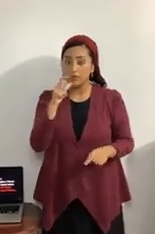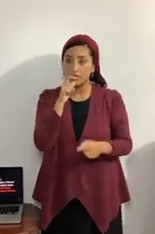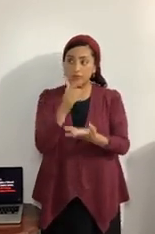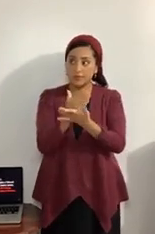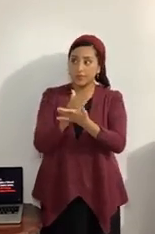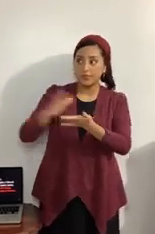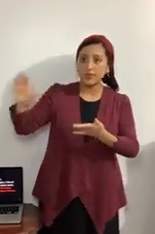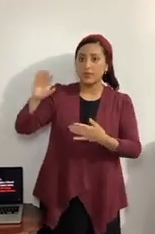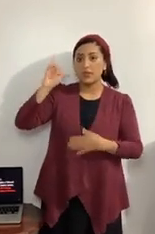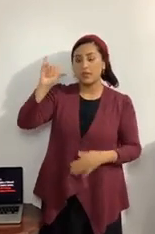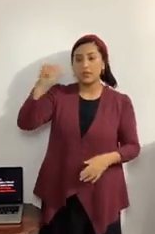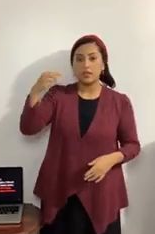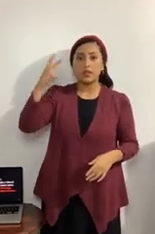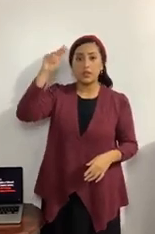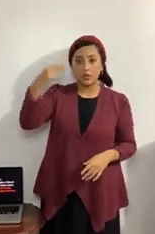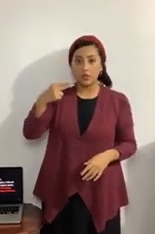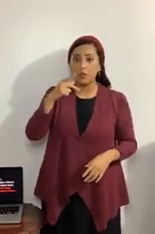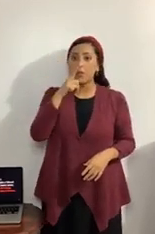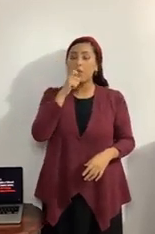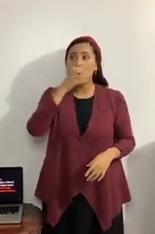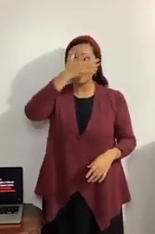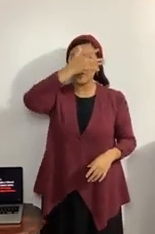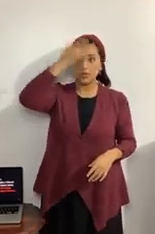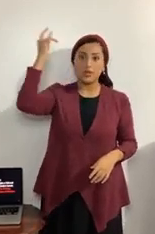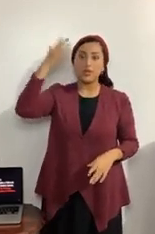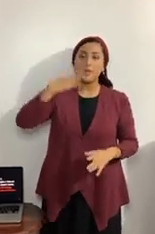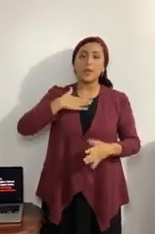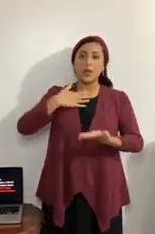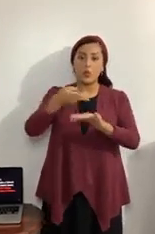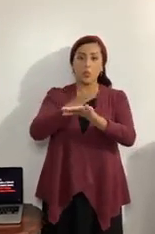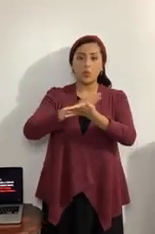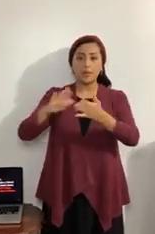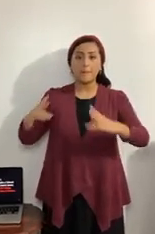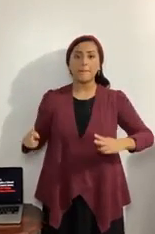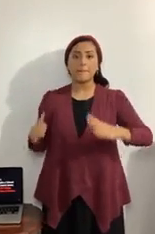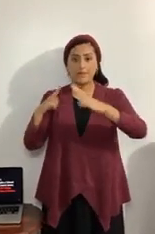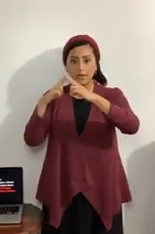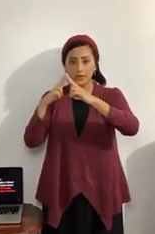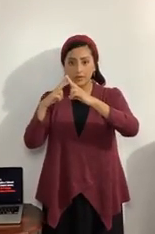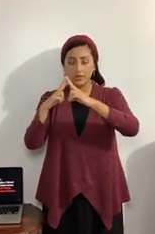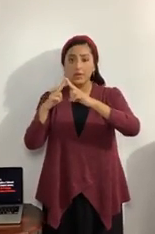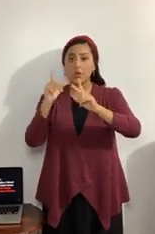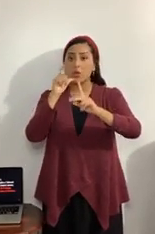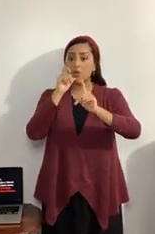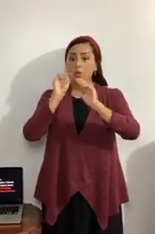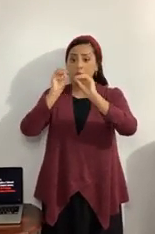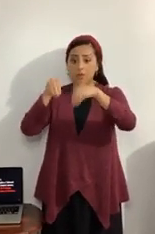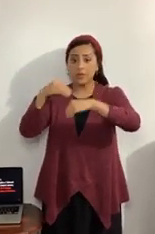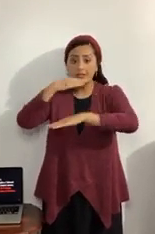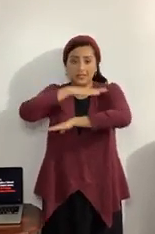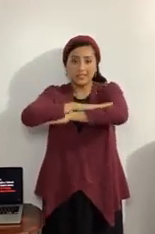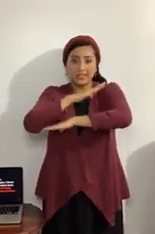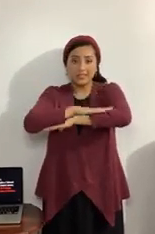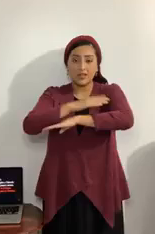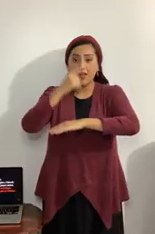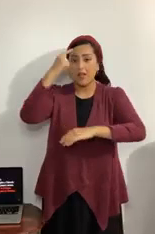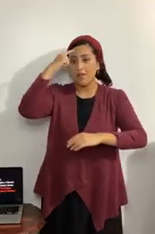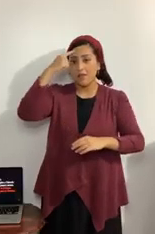Yahweh, que olvidáis mi santo monte, mi Kadosh monte, que ponéis mesa para la fortuna y